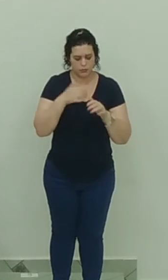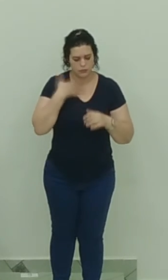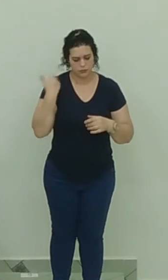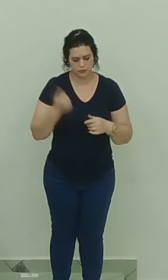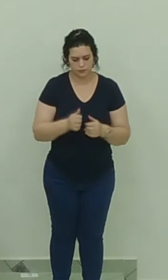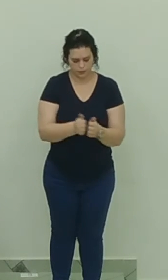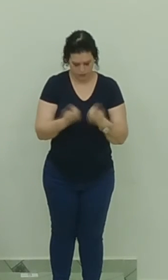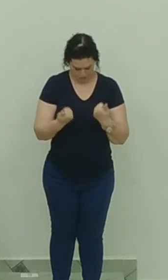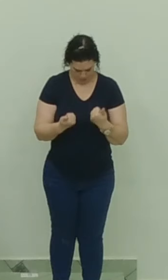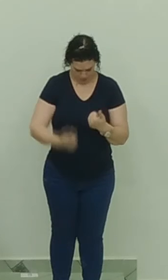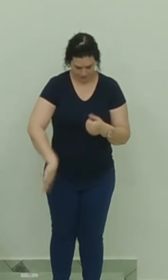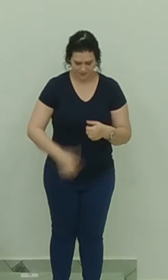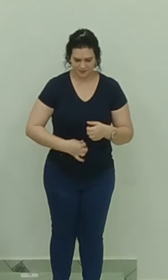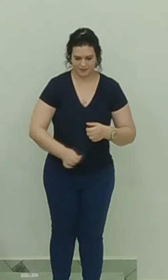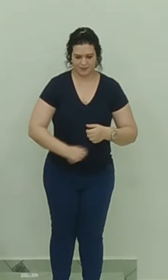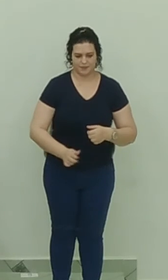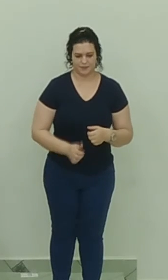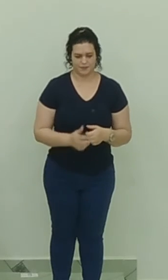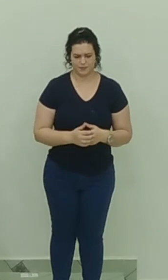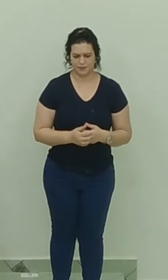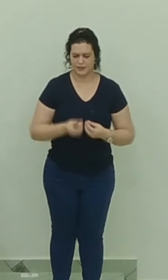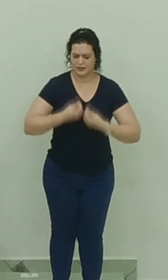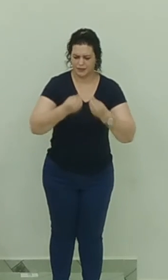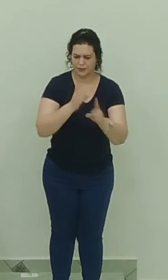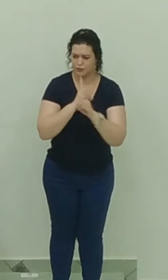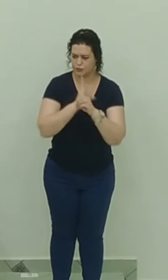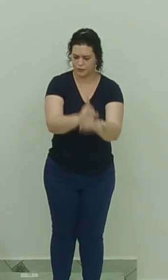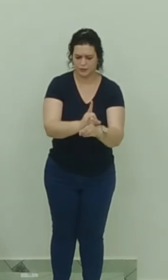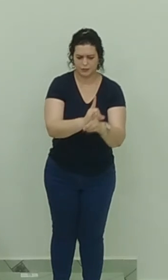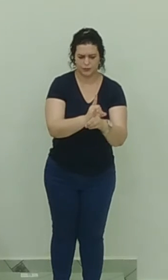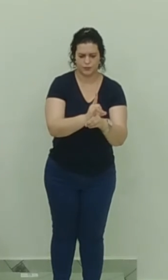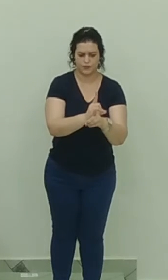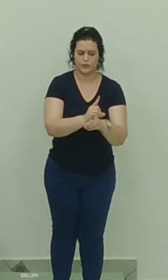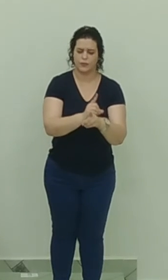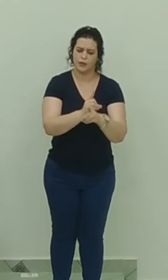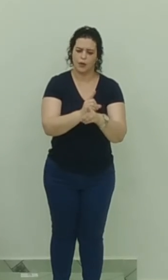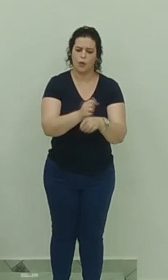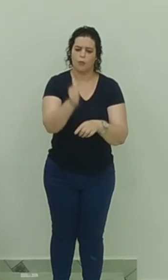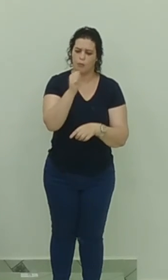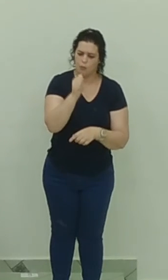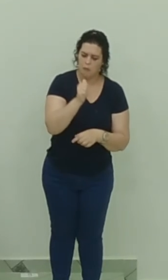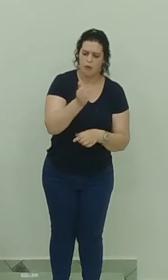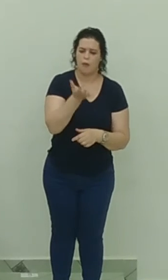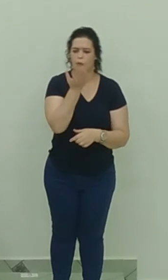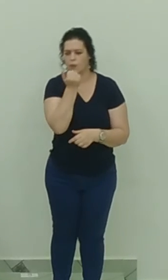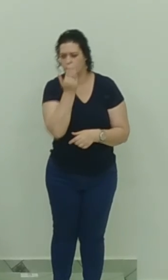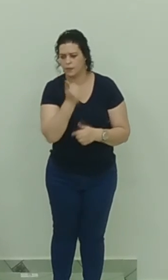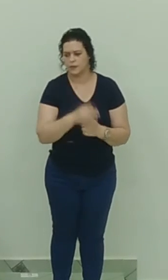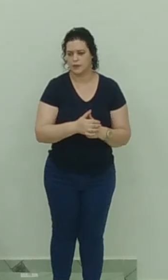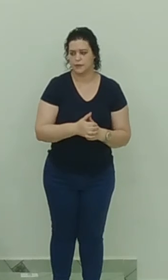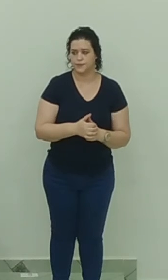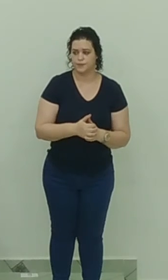partiu e o deu aos discípulos, dizendo: tomai, comei, isto é o